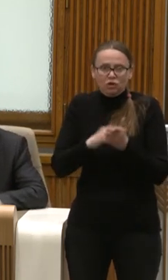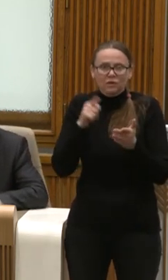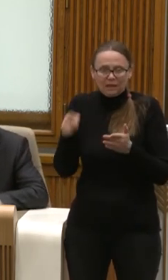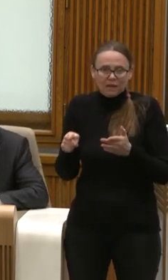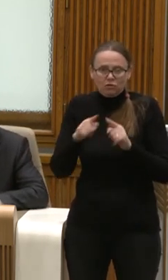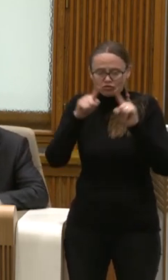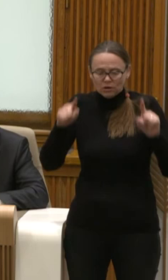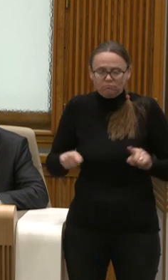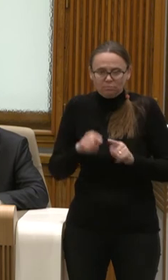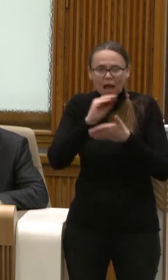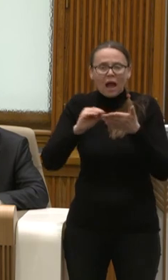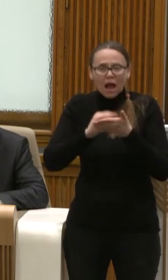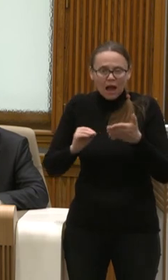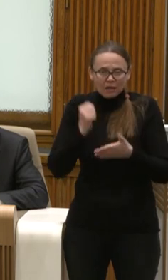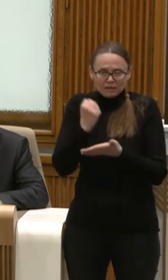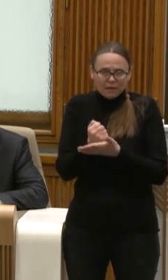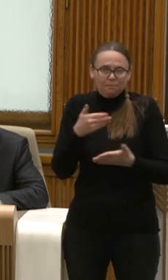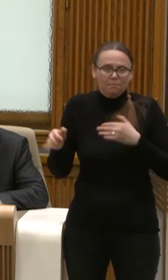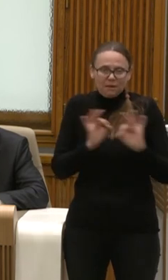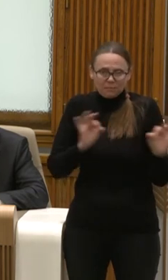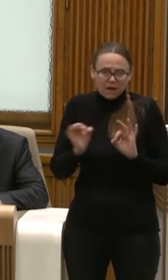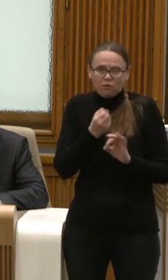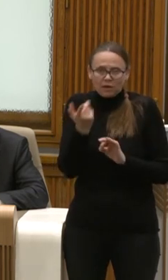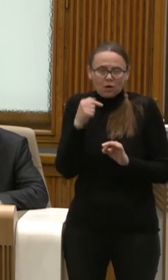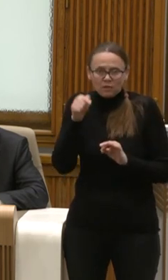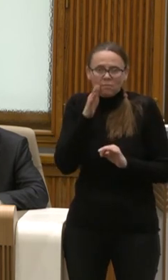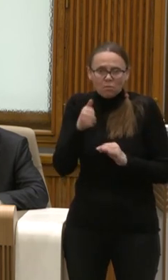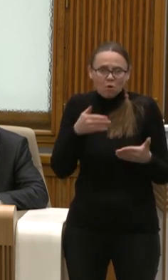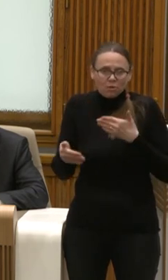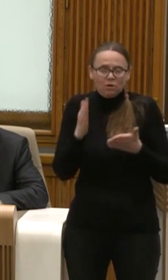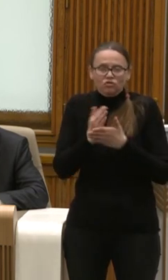akte pripravijo. Nekaj od teh bomo obravnavali že danes večer.